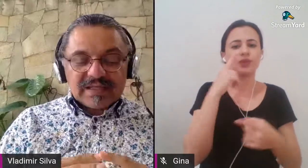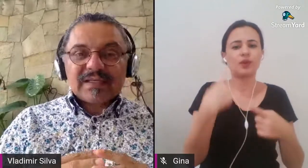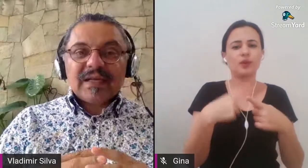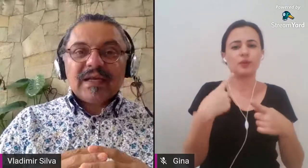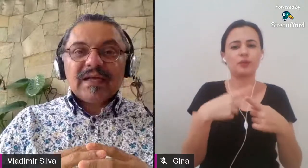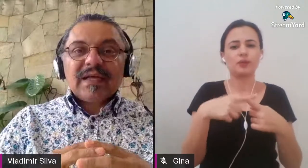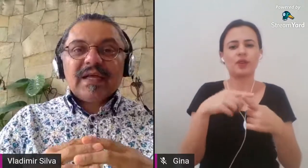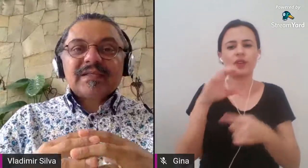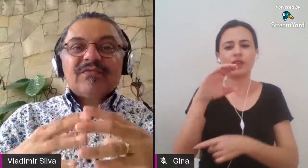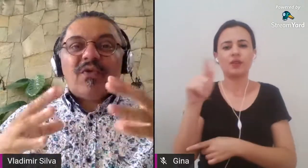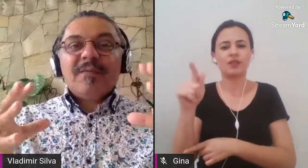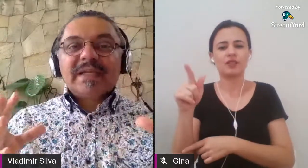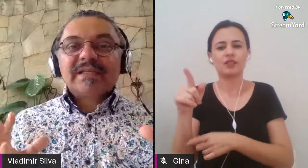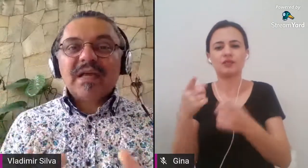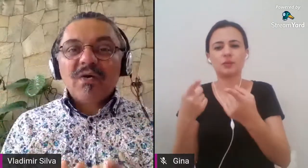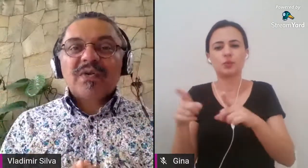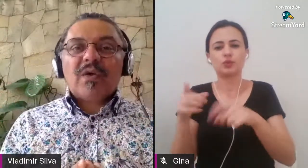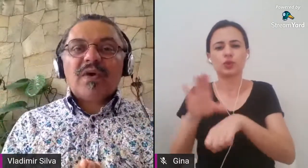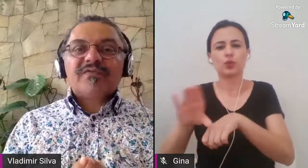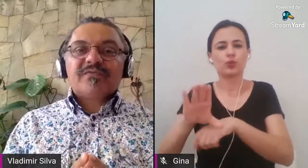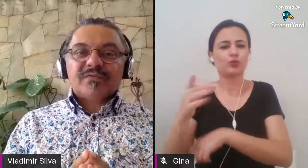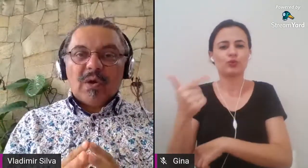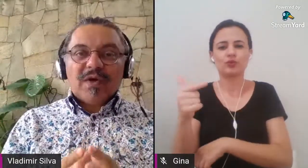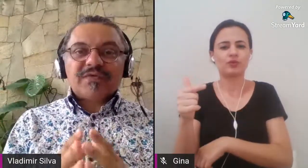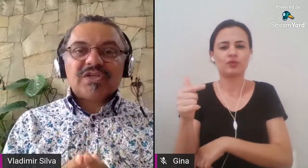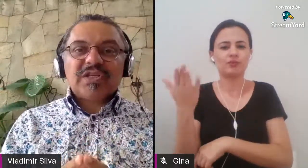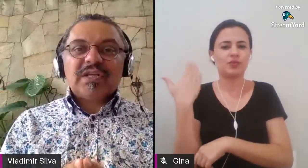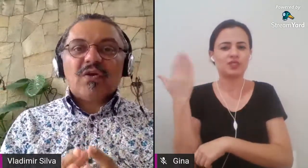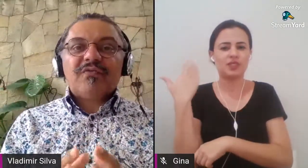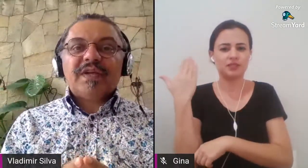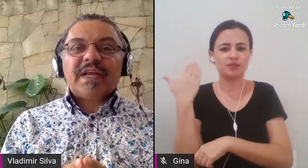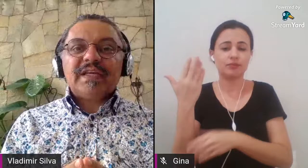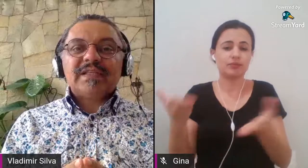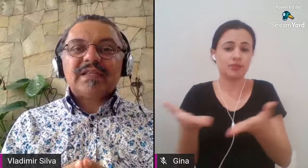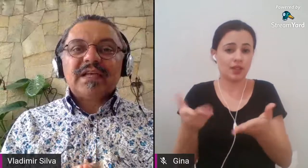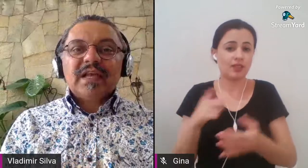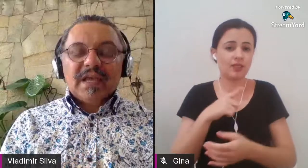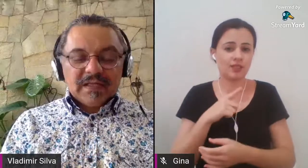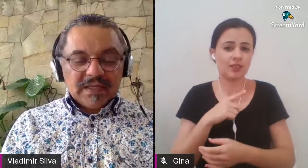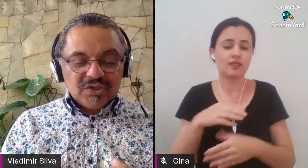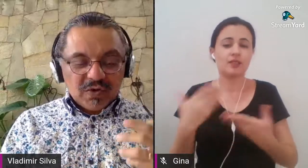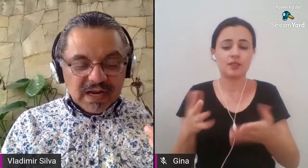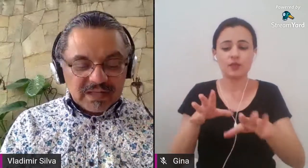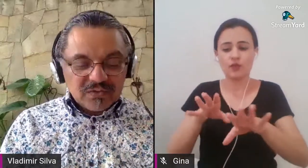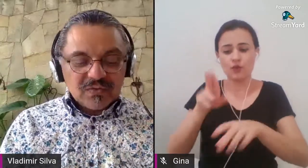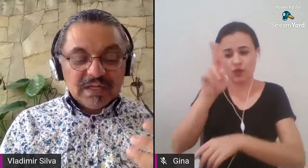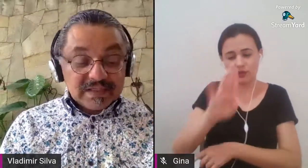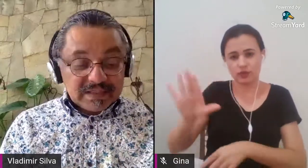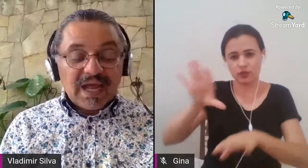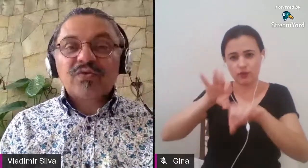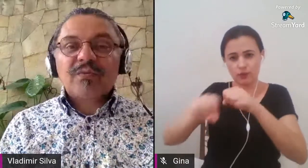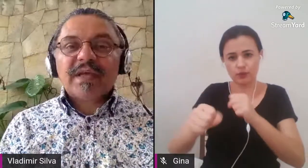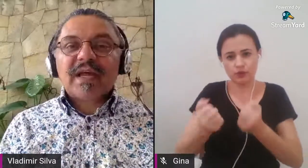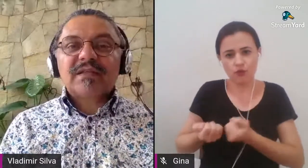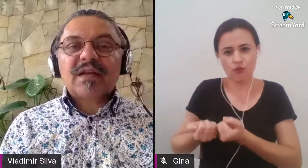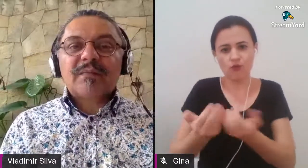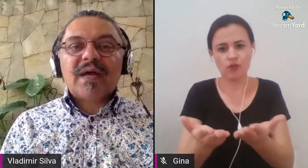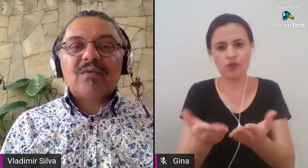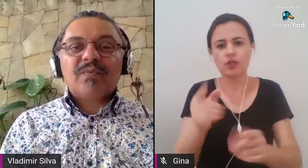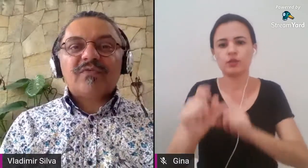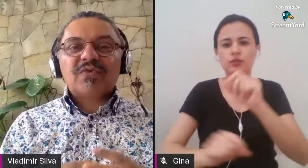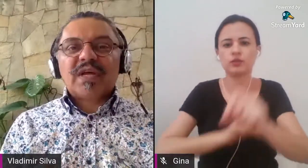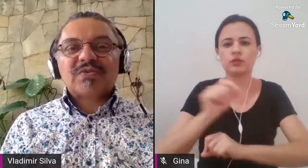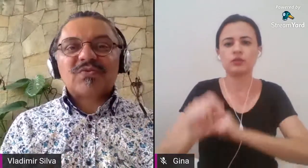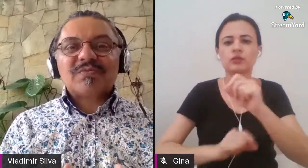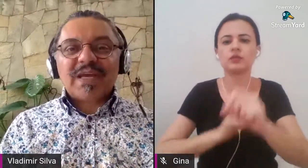Então, essa formação que a UFCG oferece, ela tem lançado no mercado